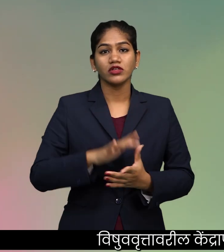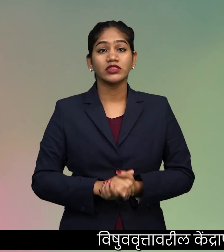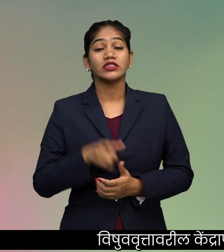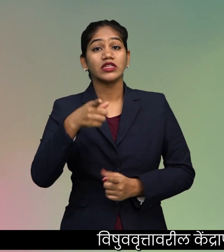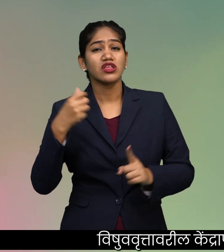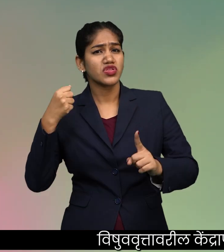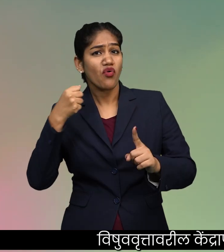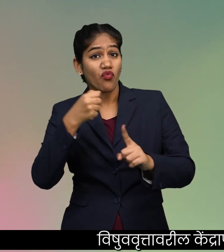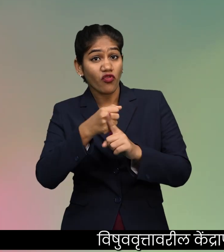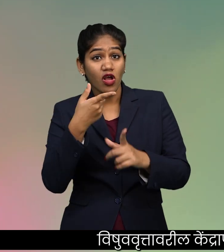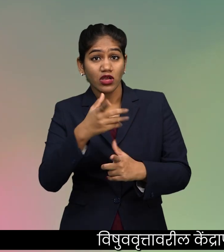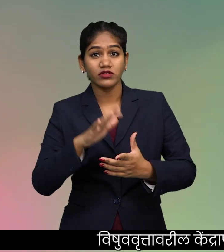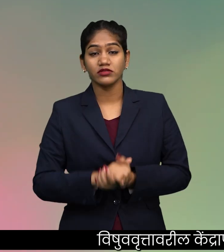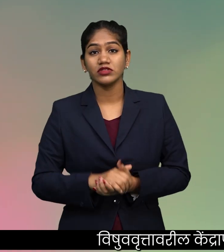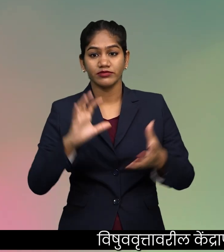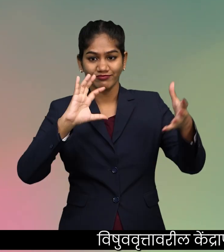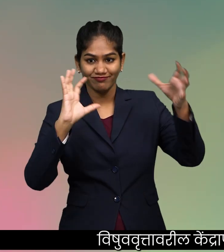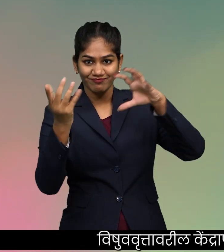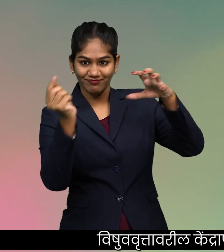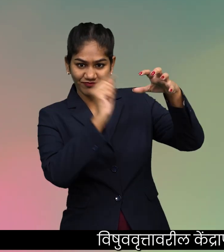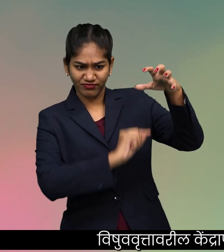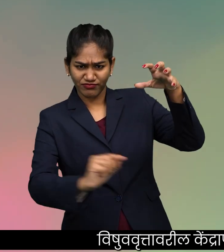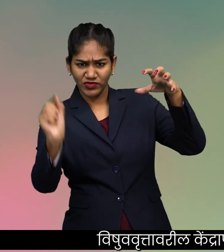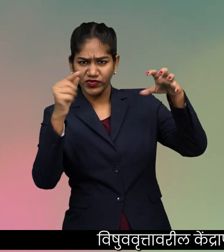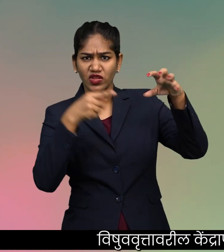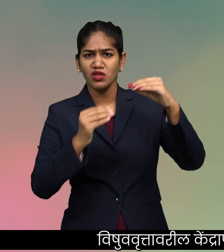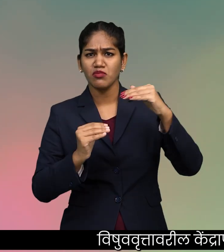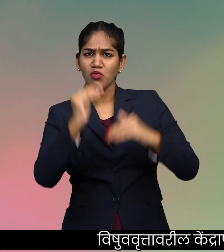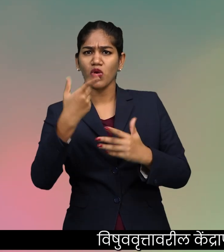विषुववृत्तावरील केंद्रप्रसारक बल ध्रुवांपेक्षा जास्त असते